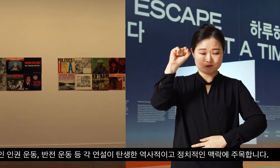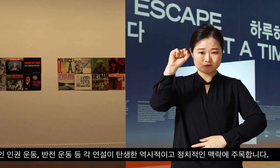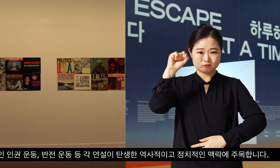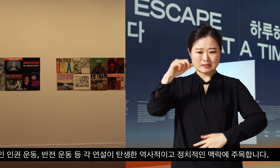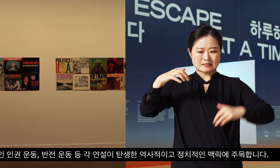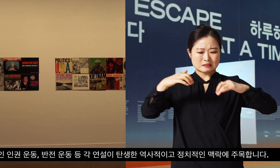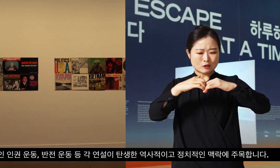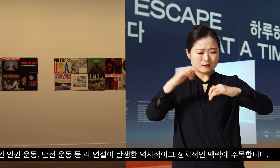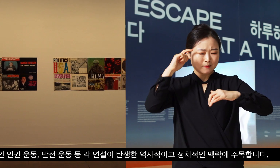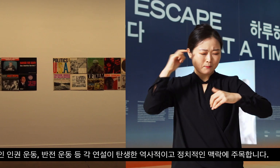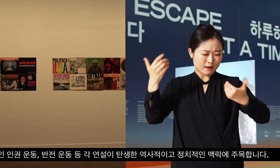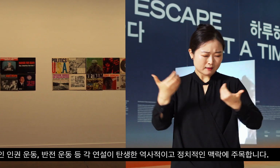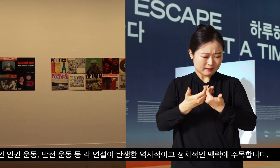반전운동 등